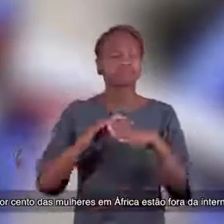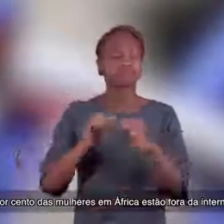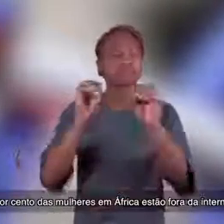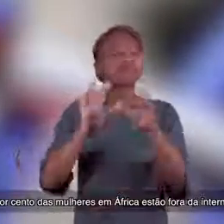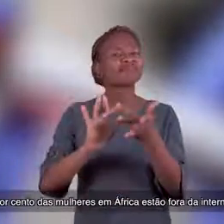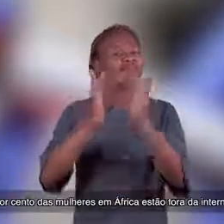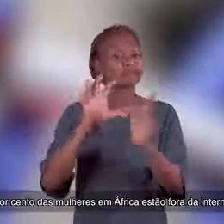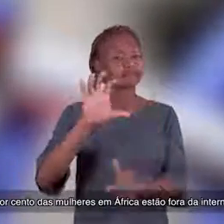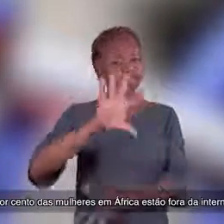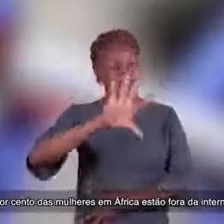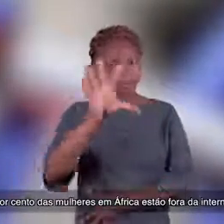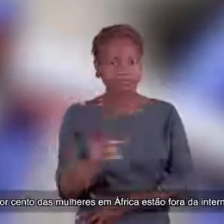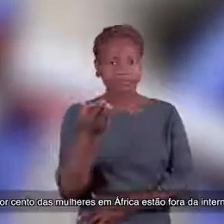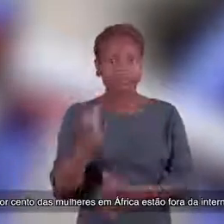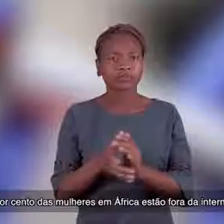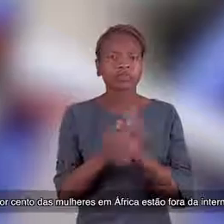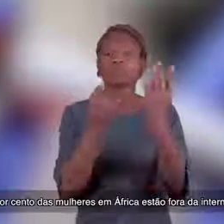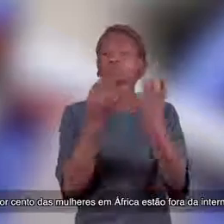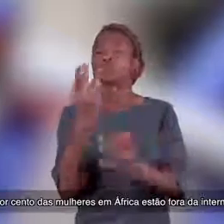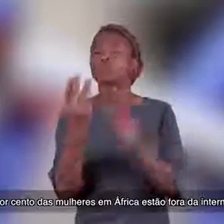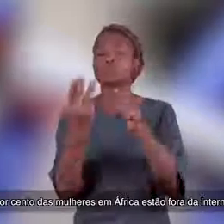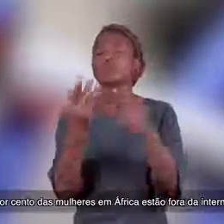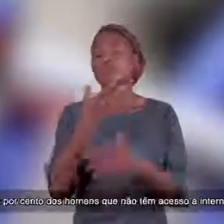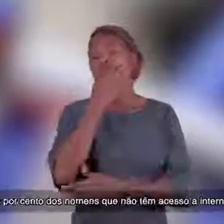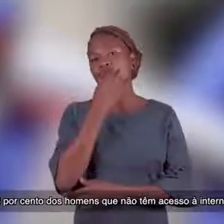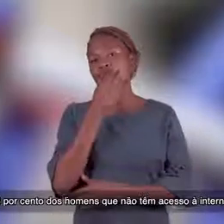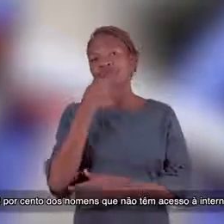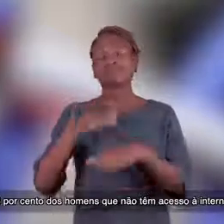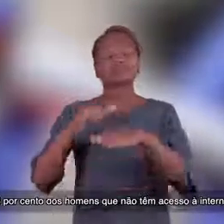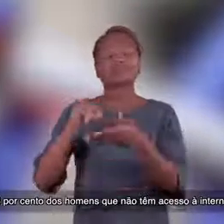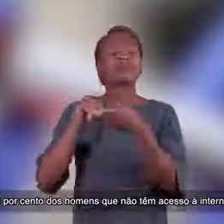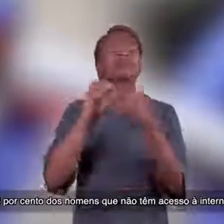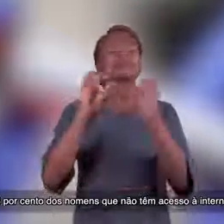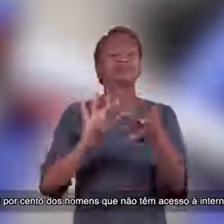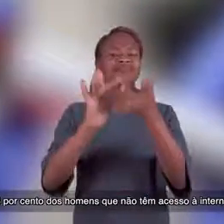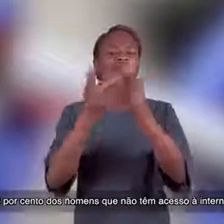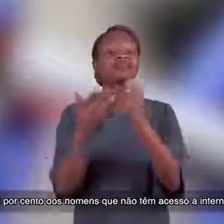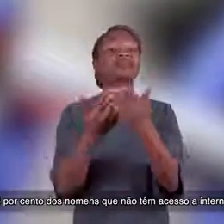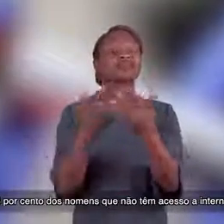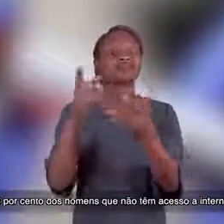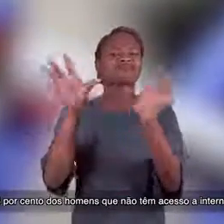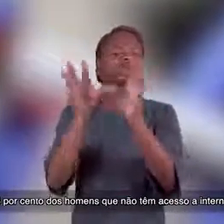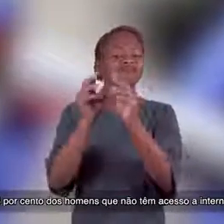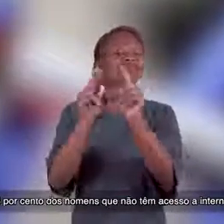. 80% das mulheres em África estão fora da internet, contra 63% dos homens que não têm acesso